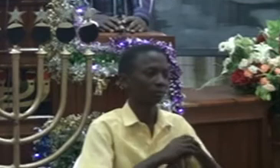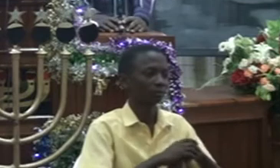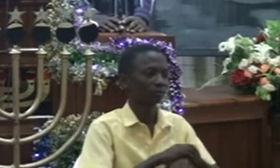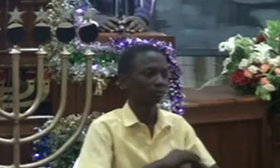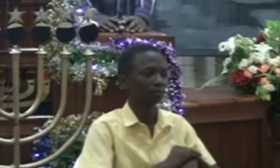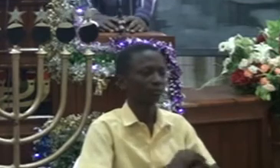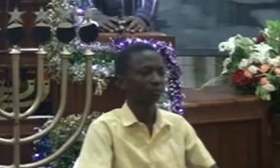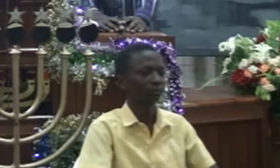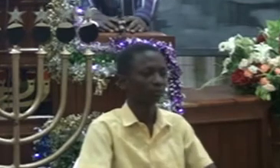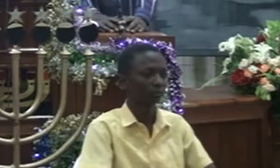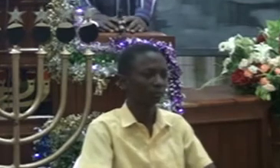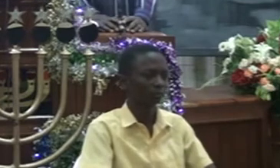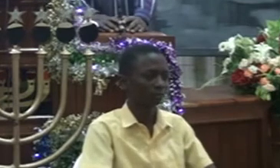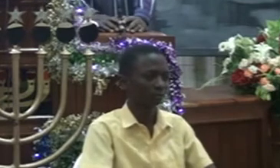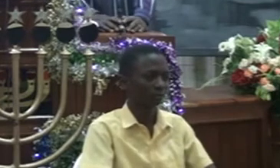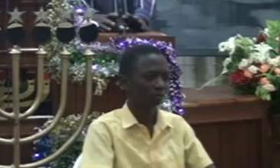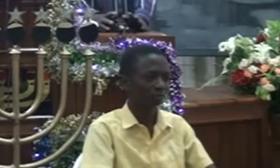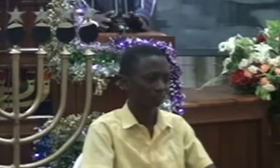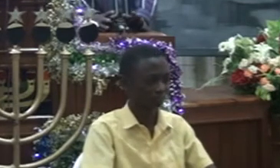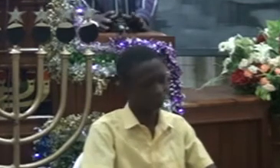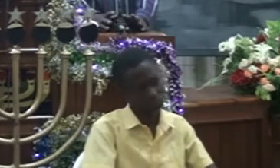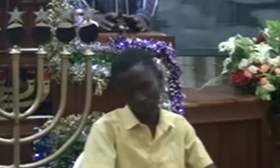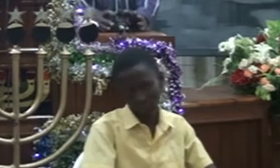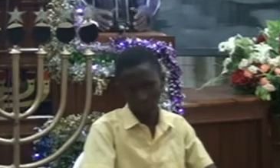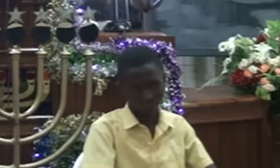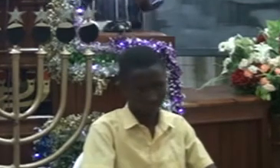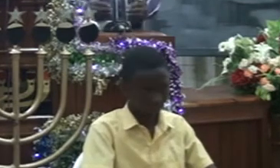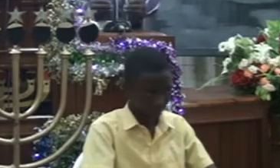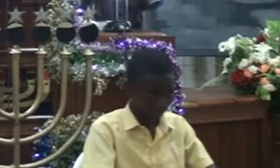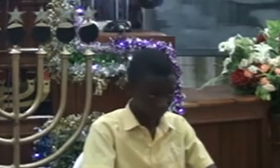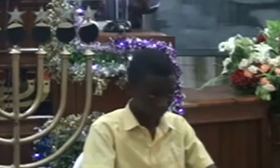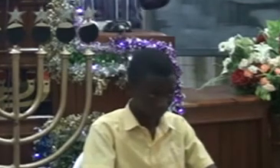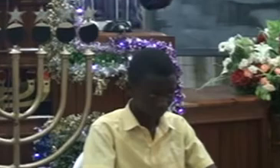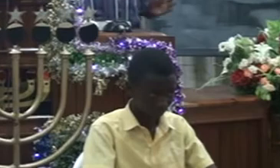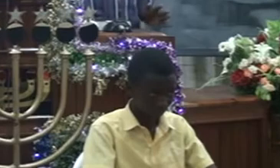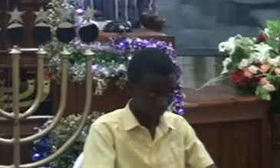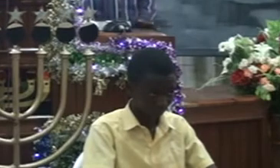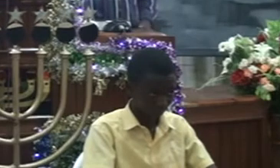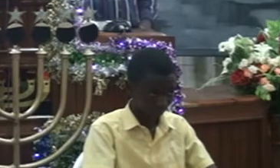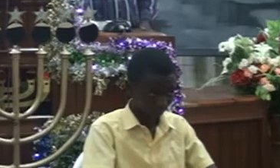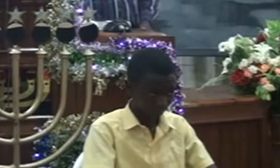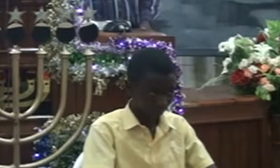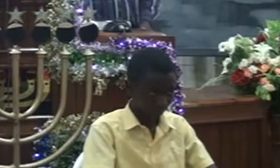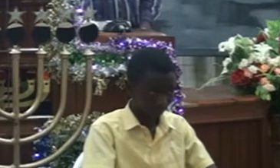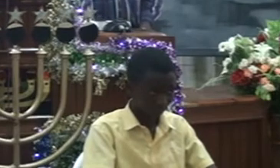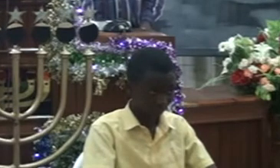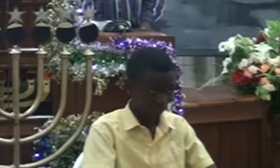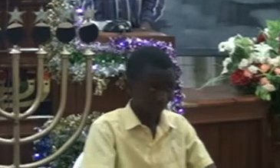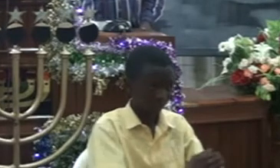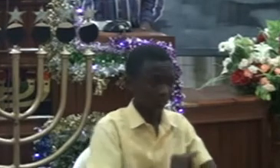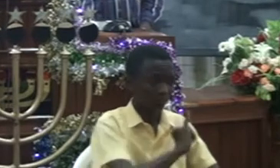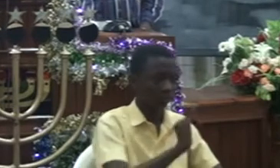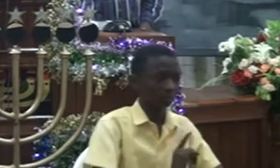kwa nyakati za wokovu ya mwanadamu ni wakati sasa ya kurudi ya pili ya Bwana wetu Yesu Kristo. Et je